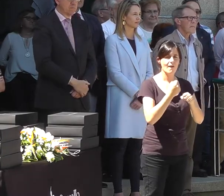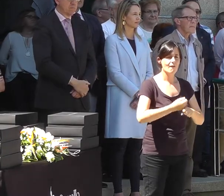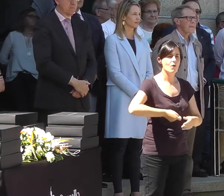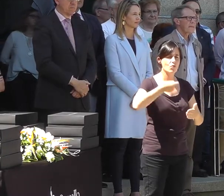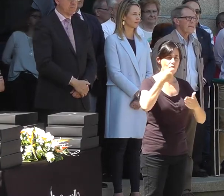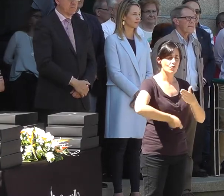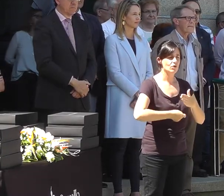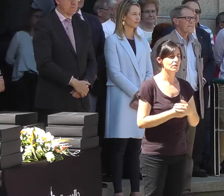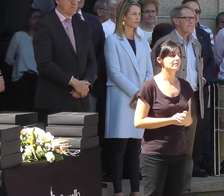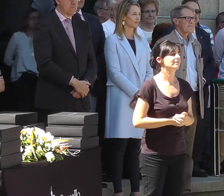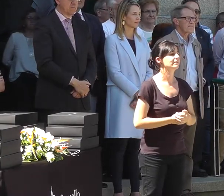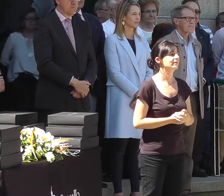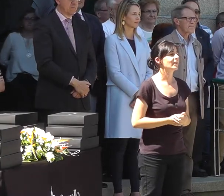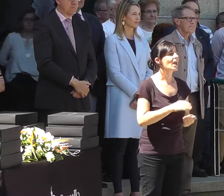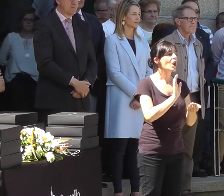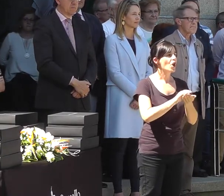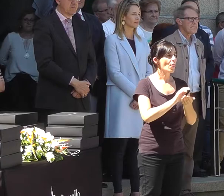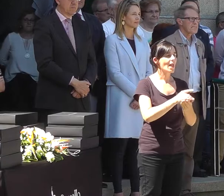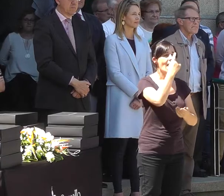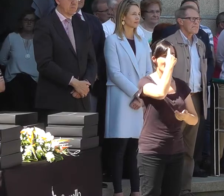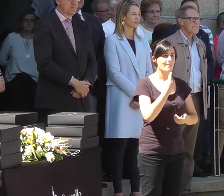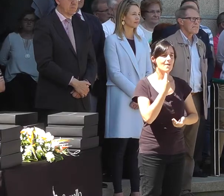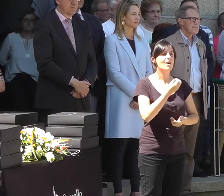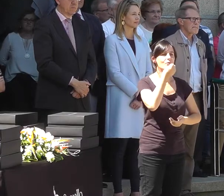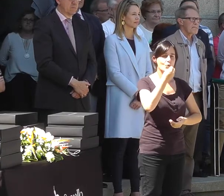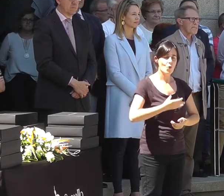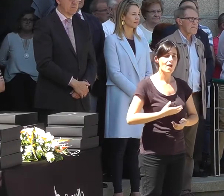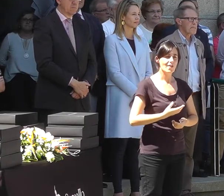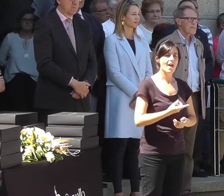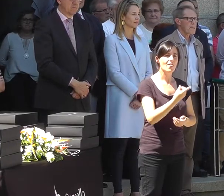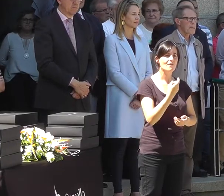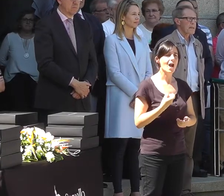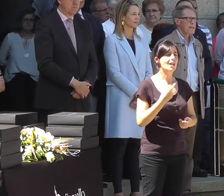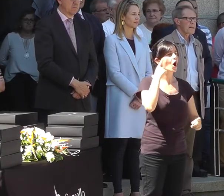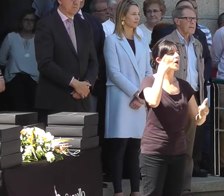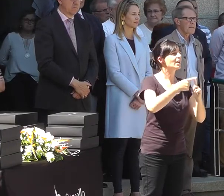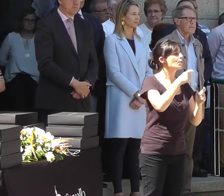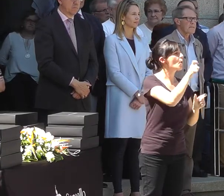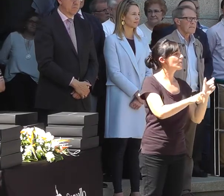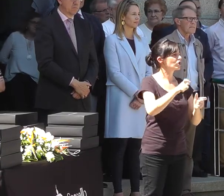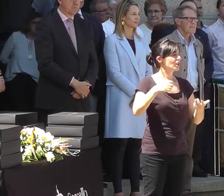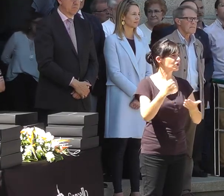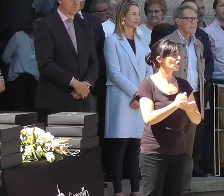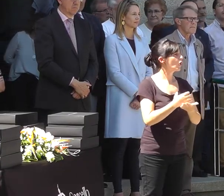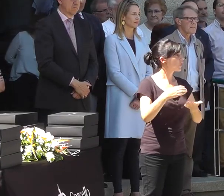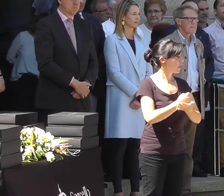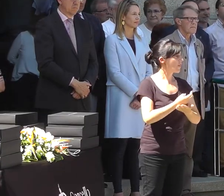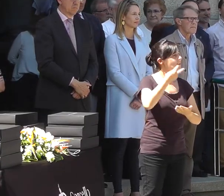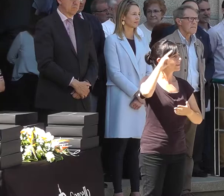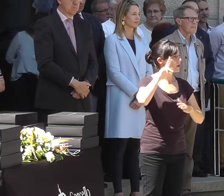merecía ter unha imaxen que sirva para que a veciñanza enteira a recoñeza e a saúde cada día ondeando